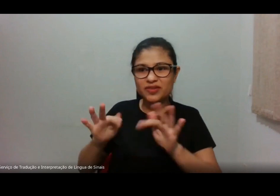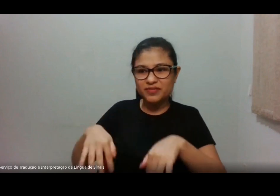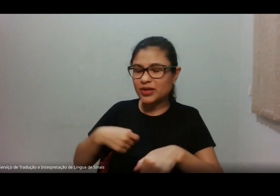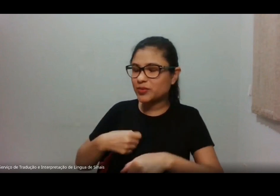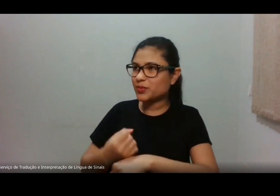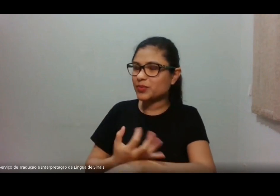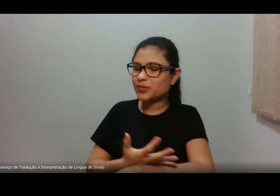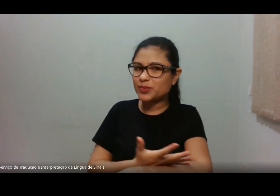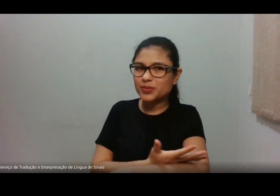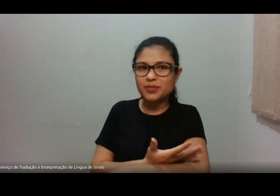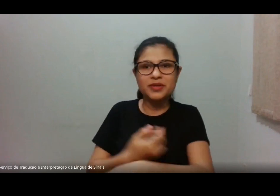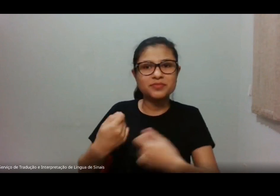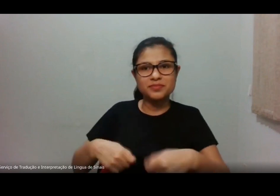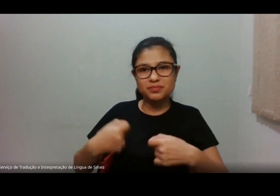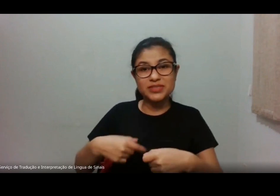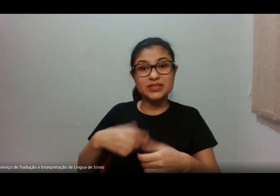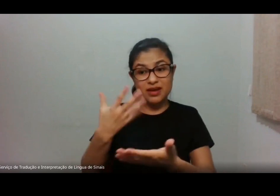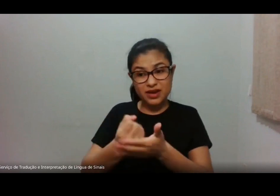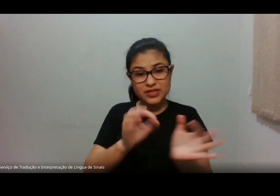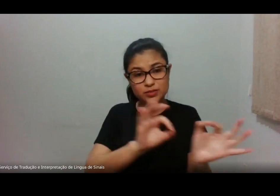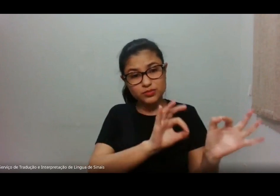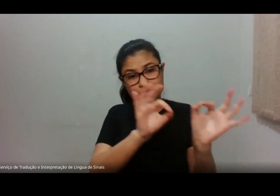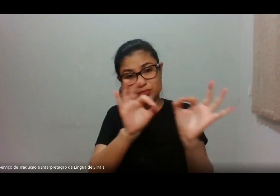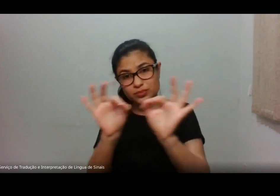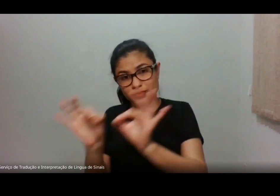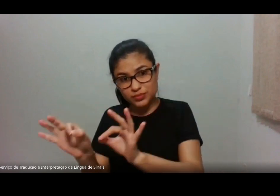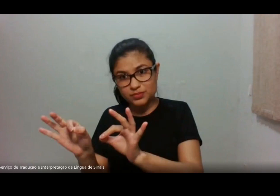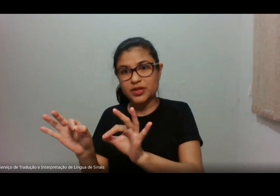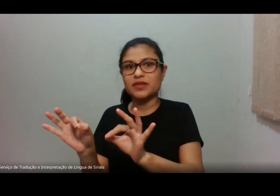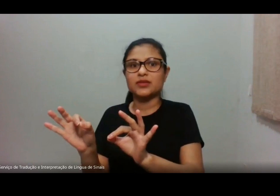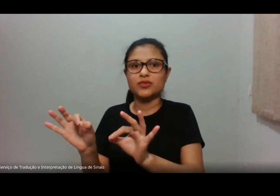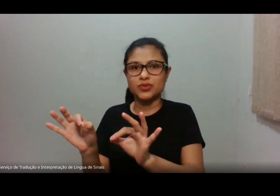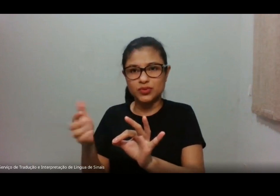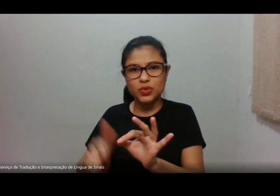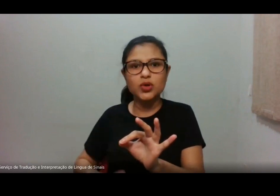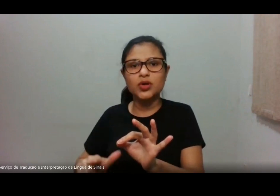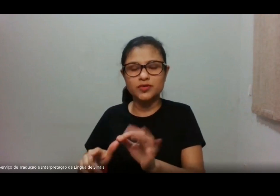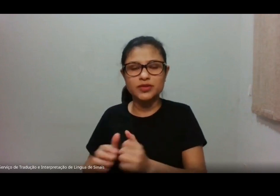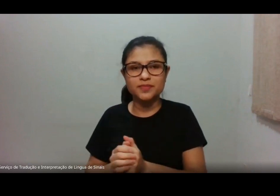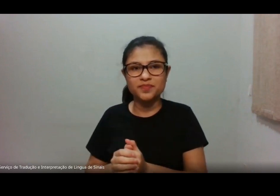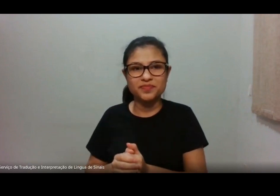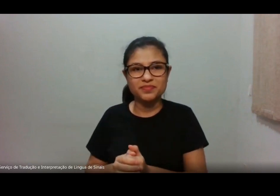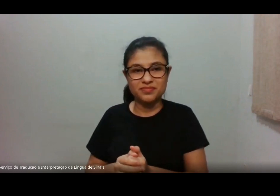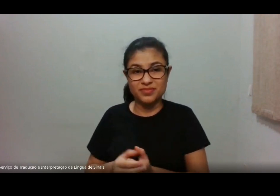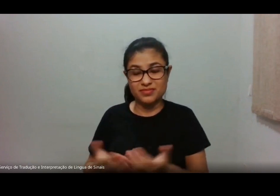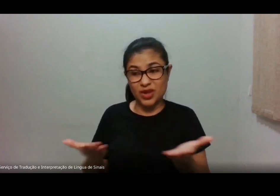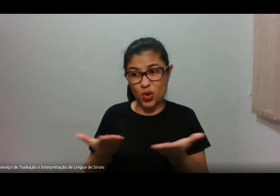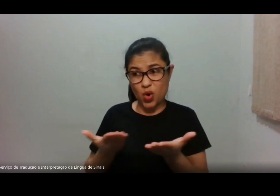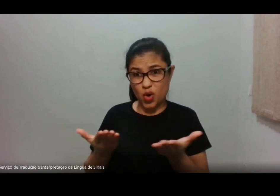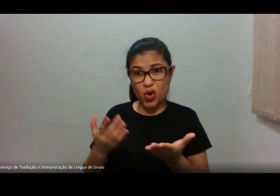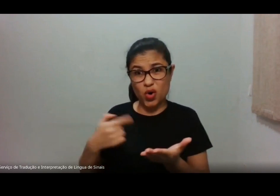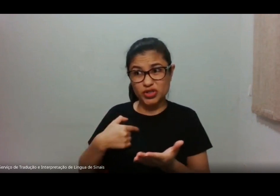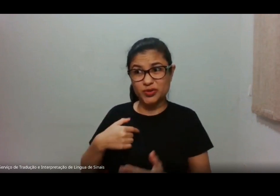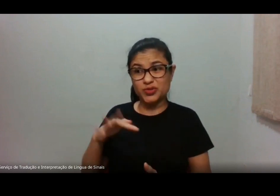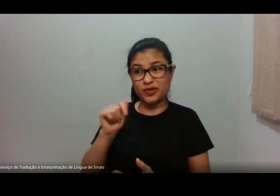gravação, transcrever e começar a citar, porque realmente é isso. É, e eu estou aqui no papel de